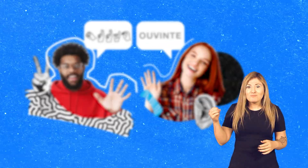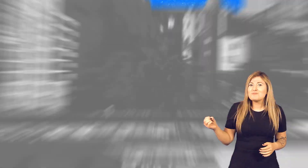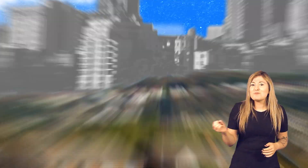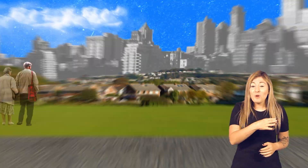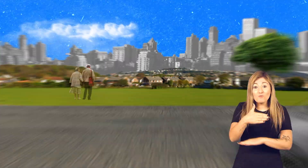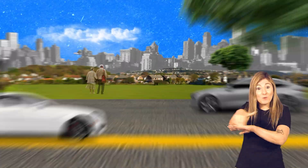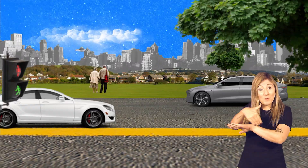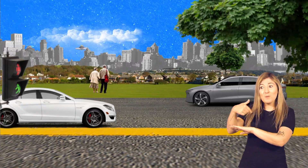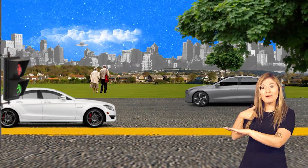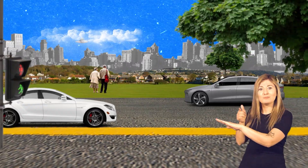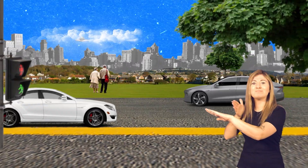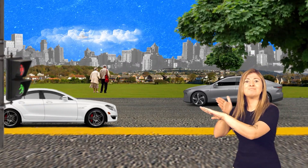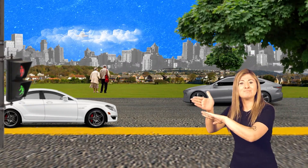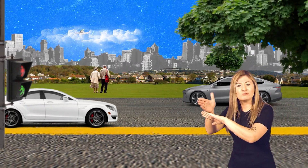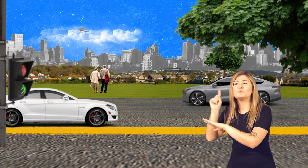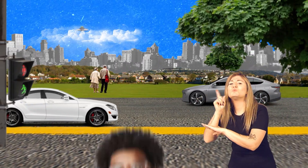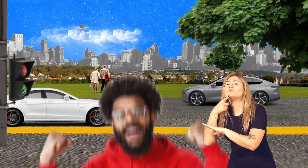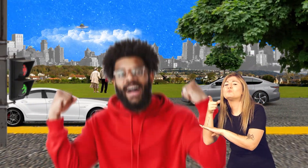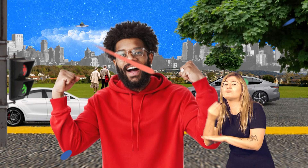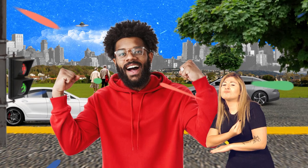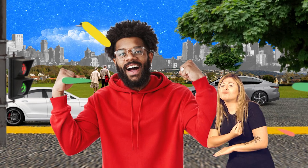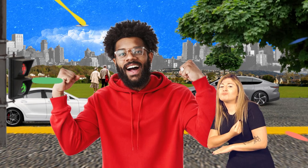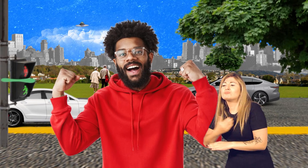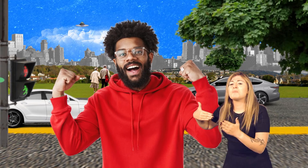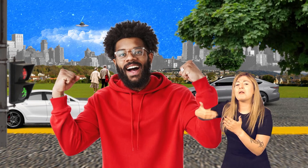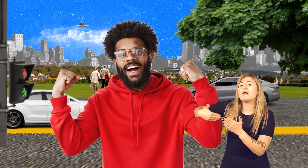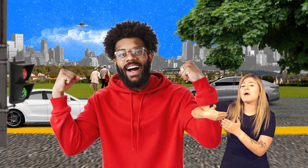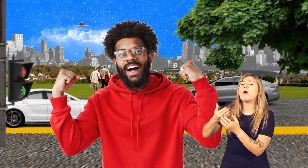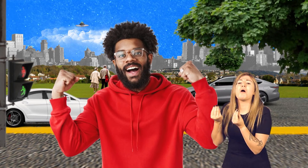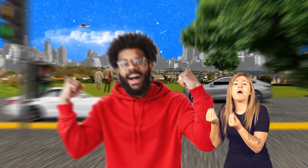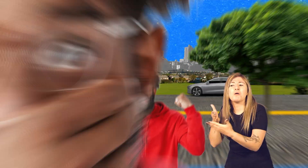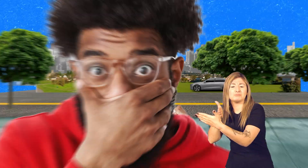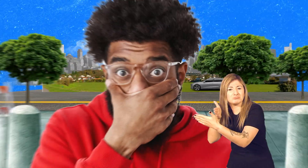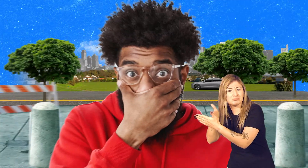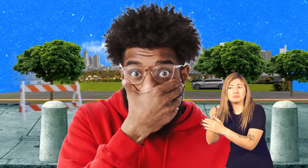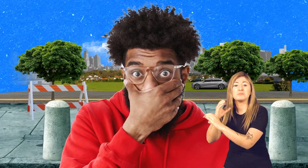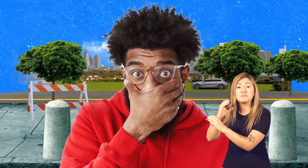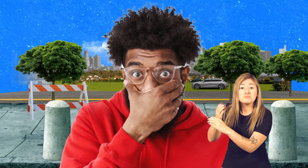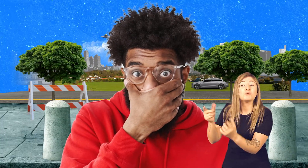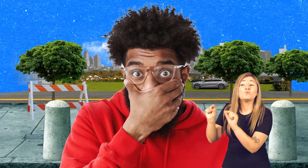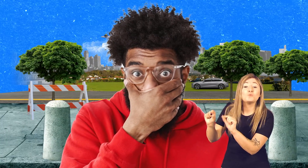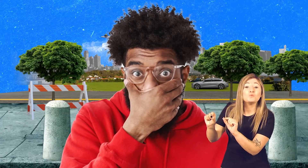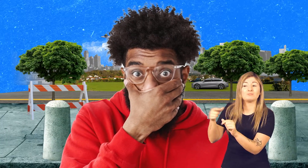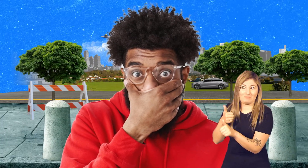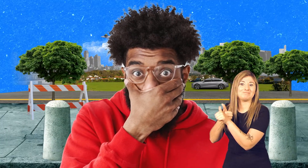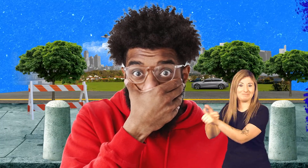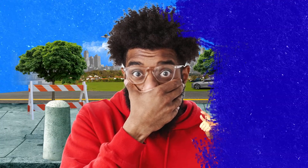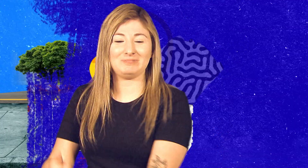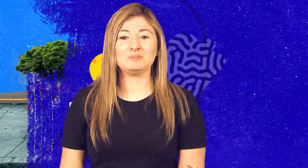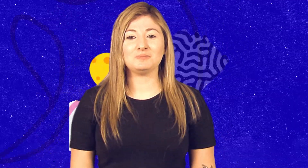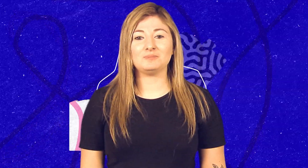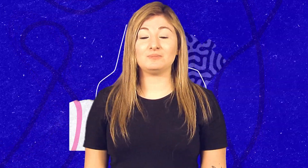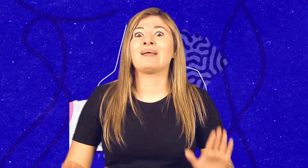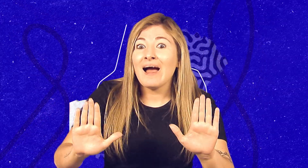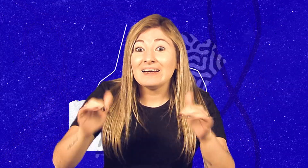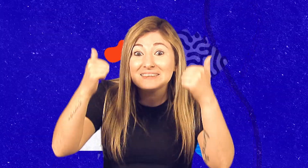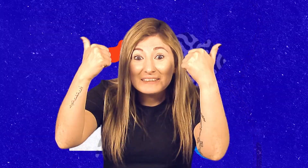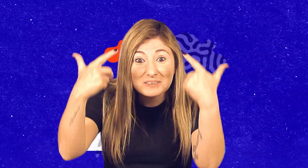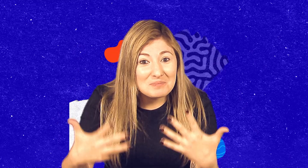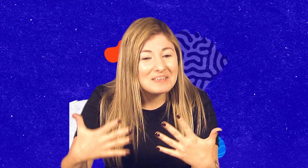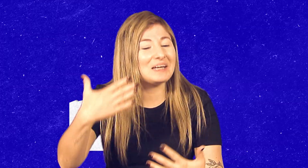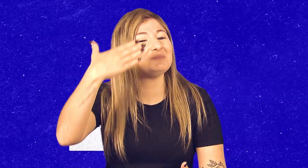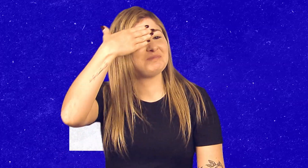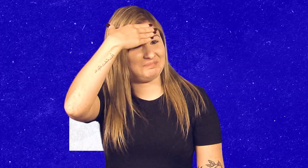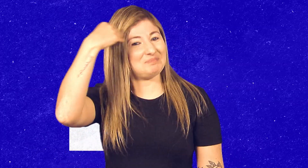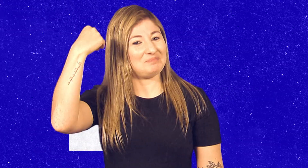temporada, vamos para a rua acompanhar como é o cotidiano do surdo e observar suas principais barreiras de comunicação. Ah,